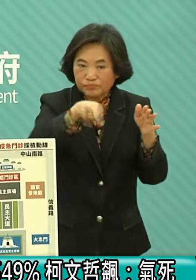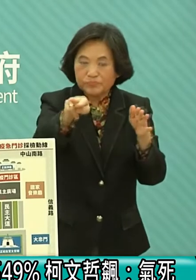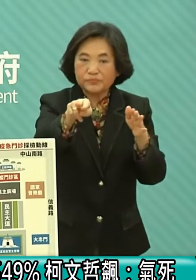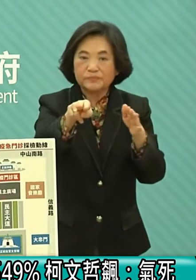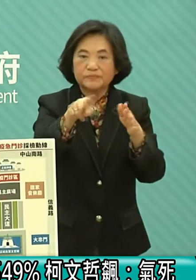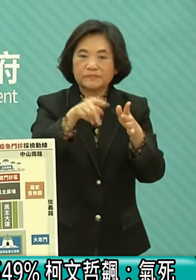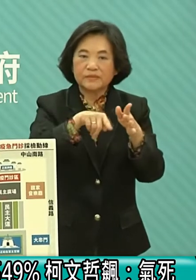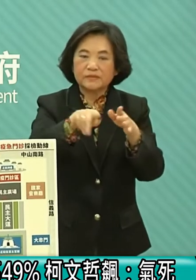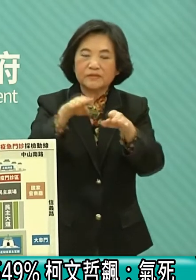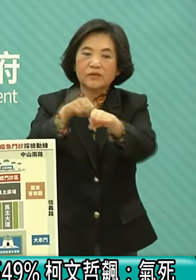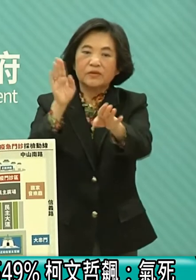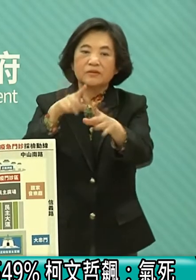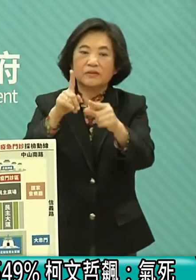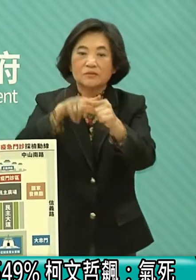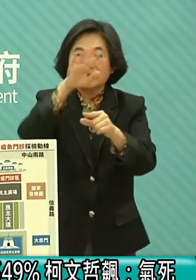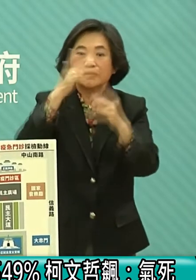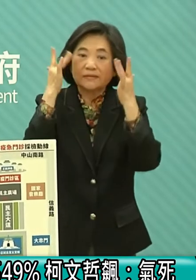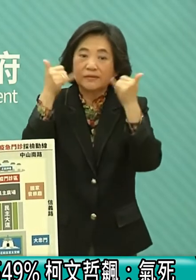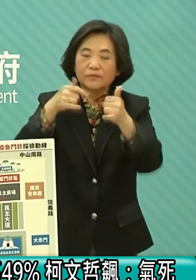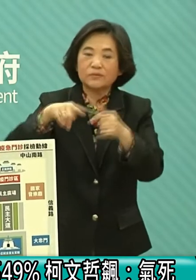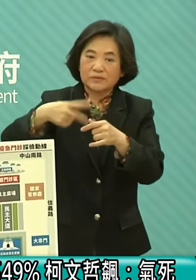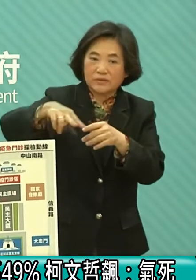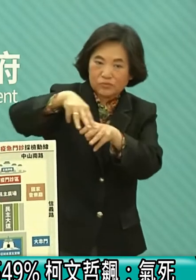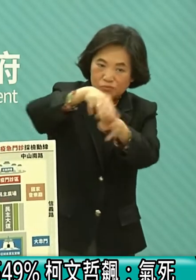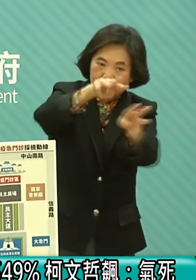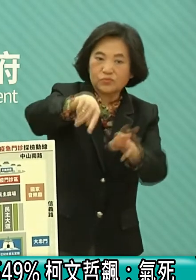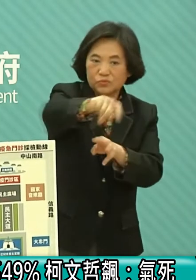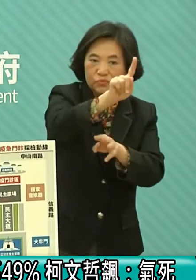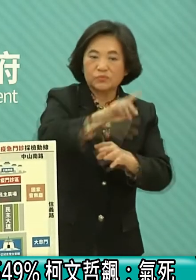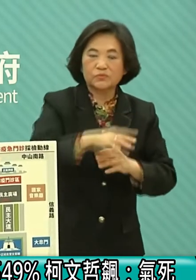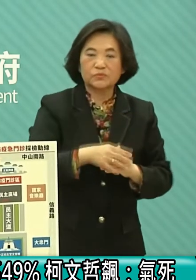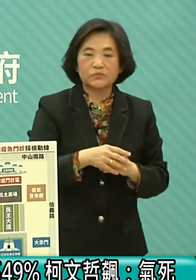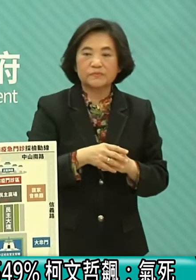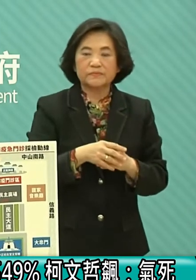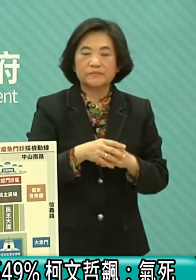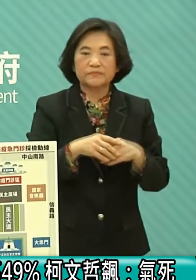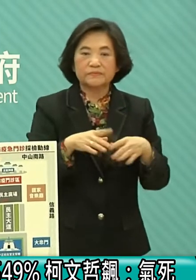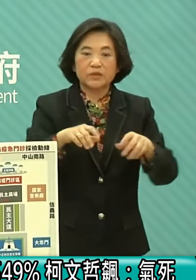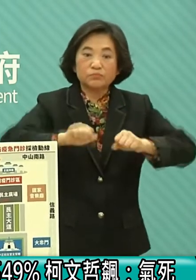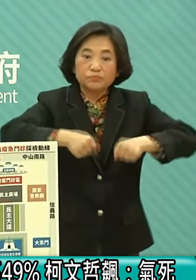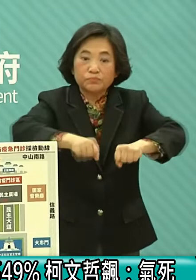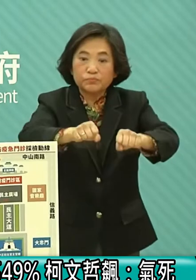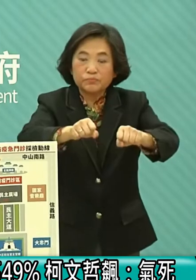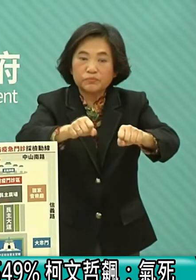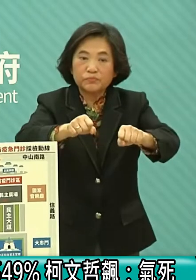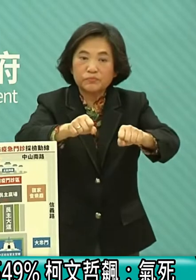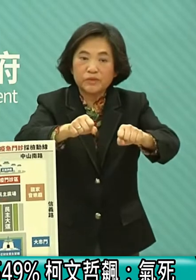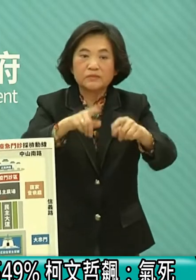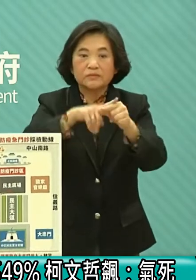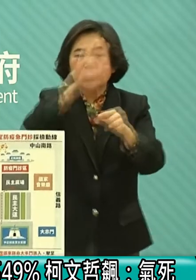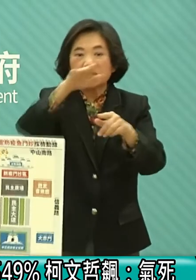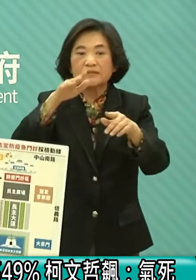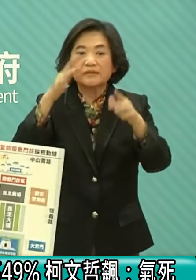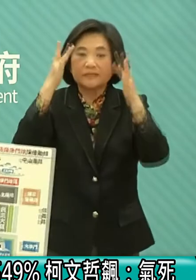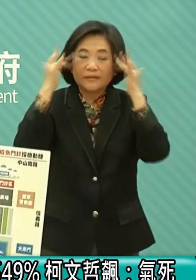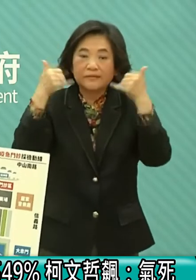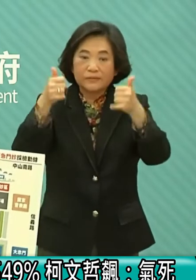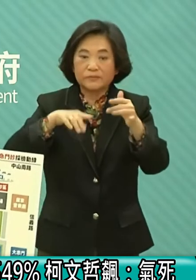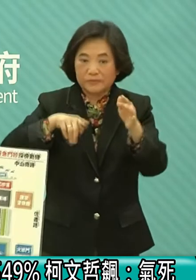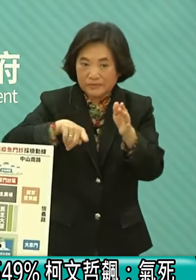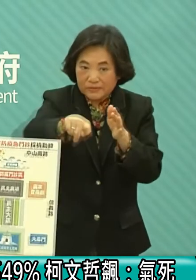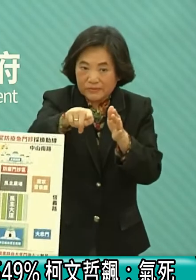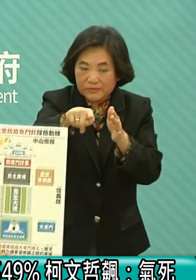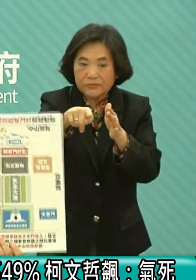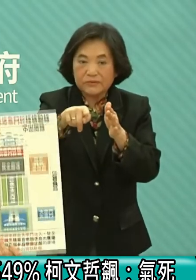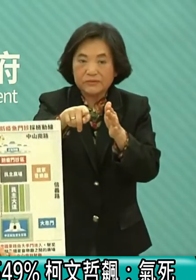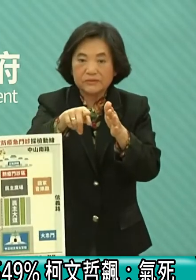正中山南路出去，那机车是从这个中山南路进来，所以这个我们要公布